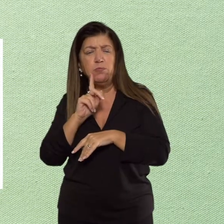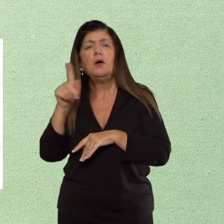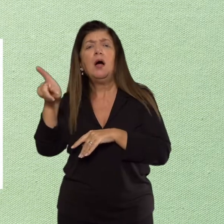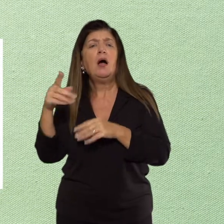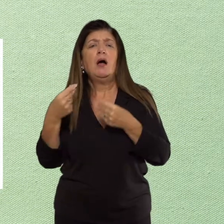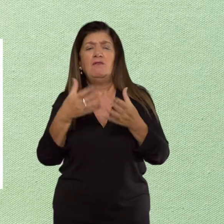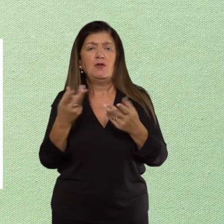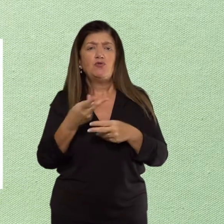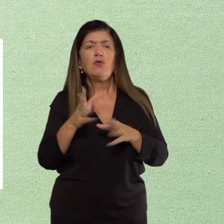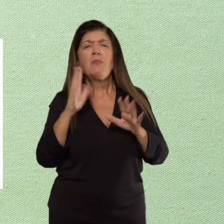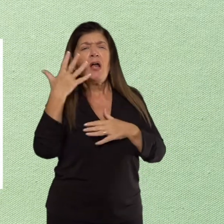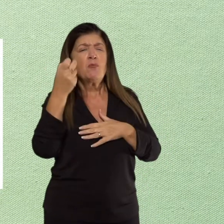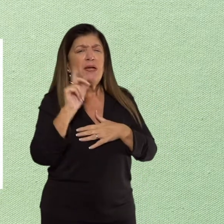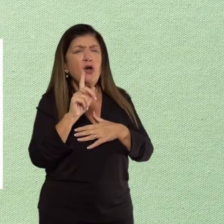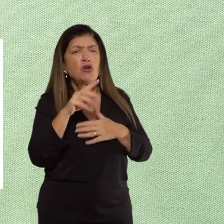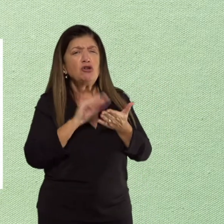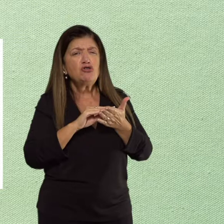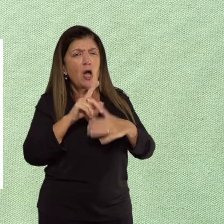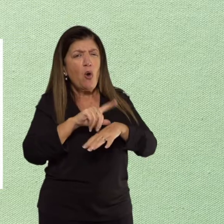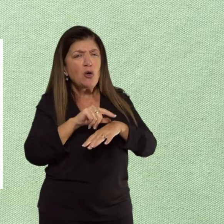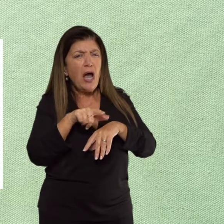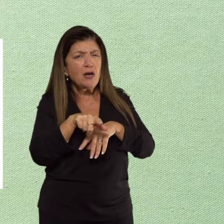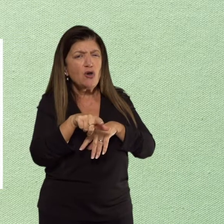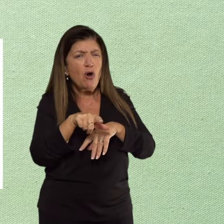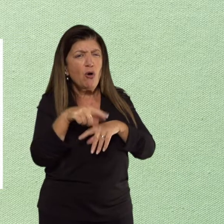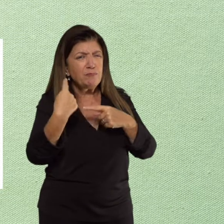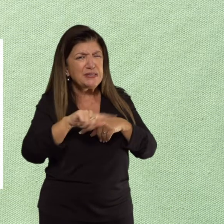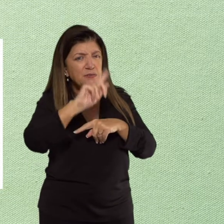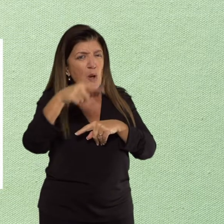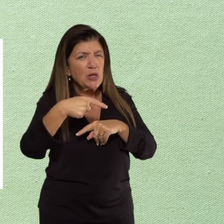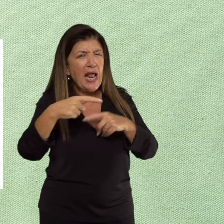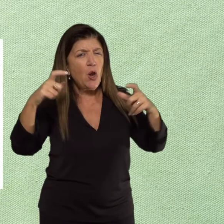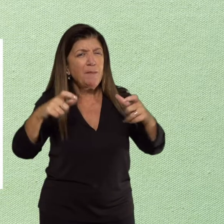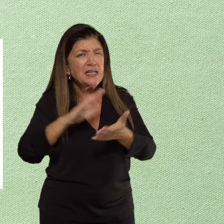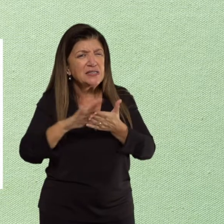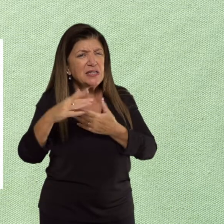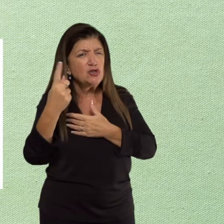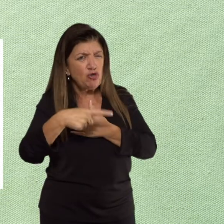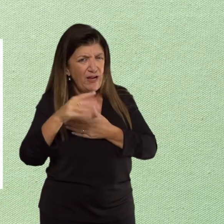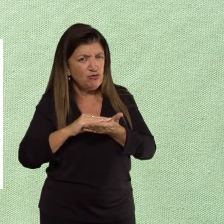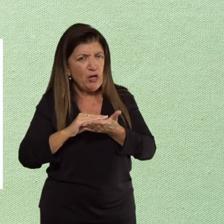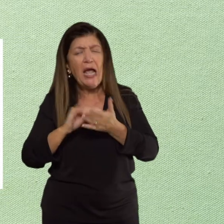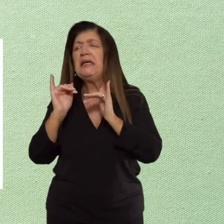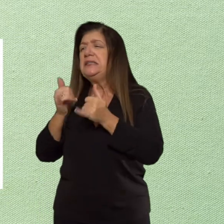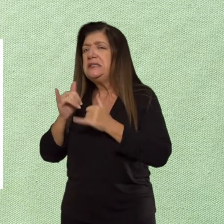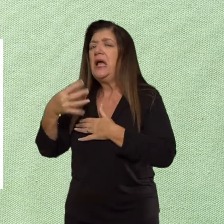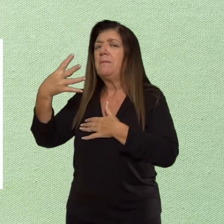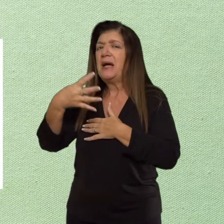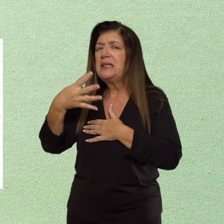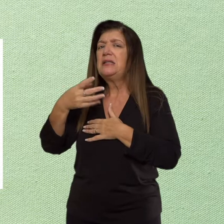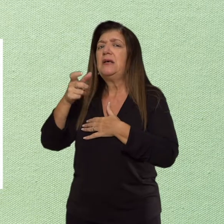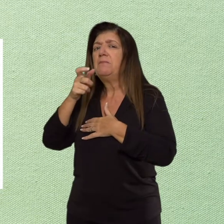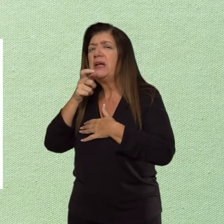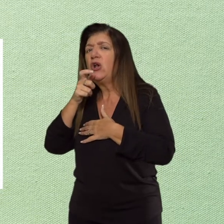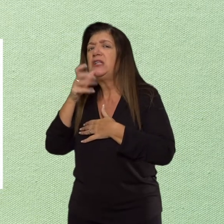unificato. non mi ricordo se li hai già detti, ci sono degli orari specifici di questo sportello? Questo sì, allora il martedì, mercoledì e giovedì